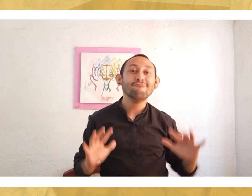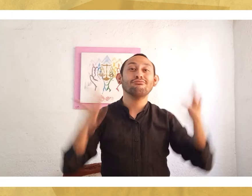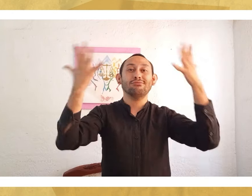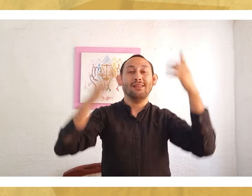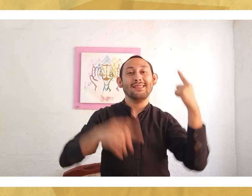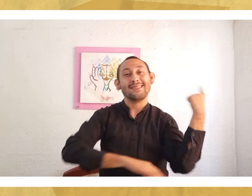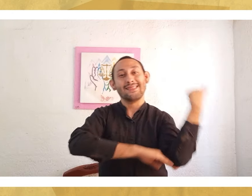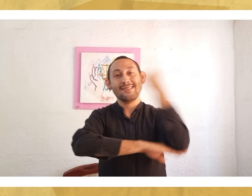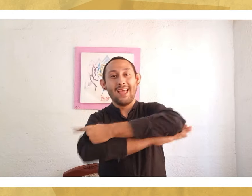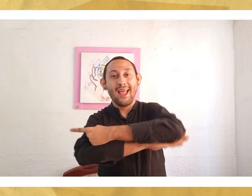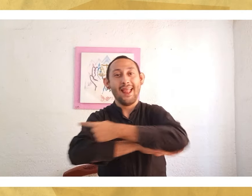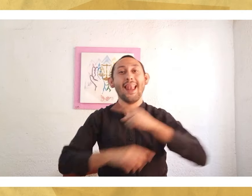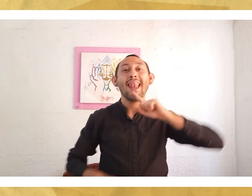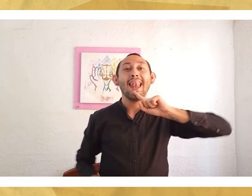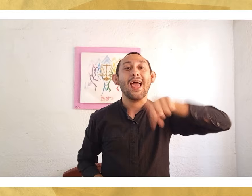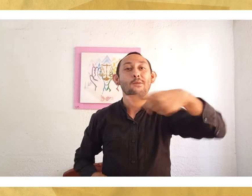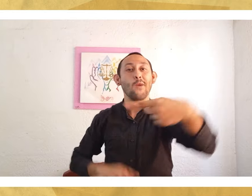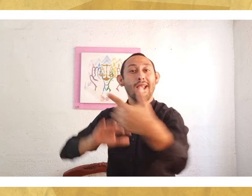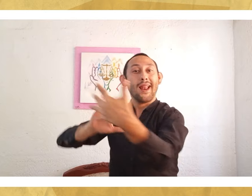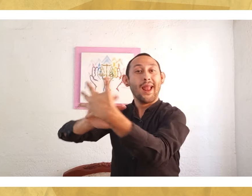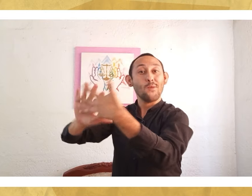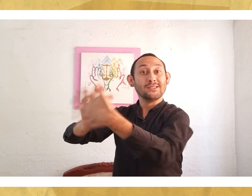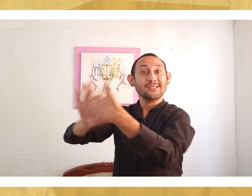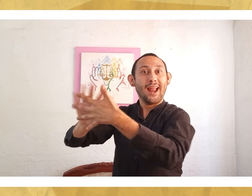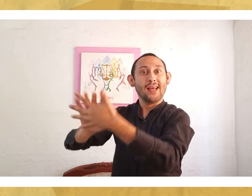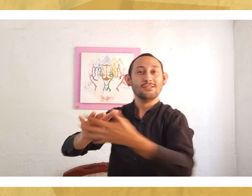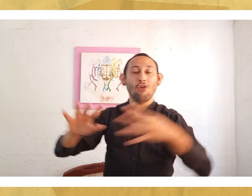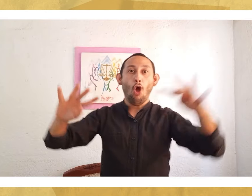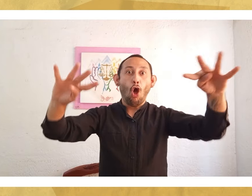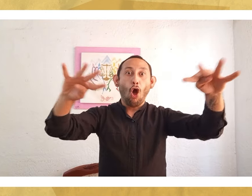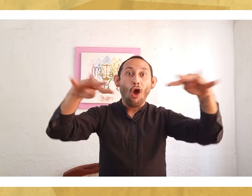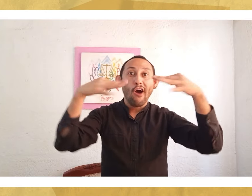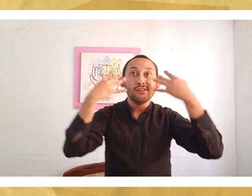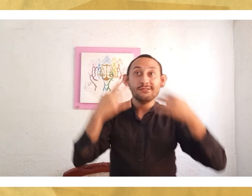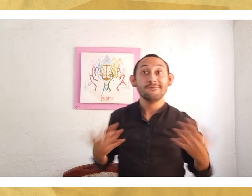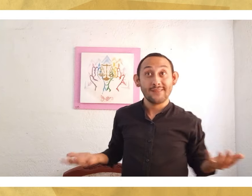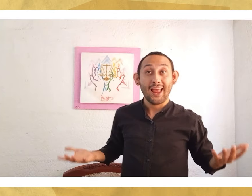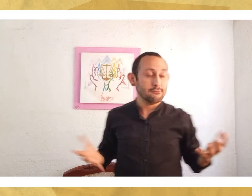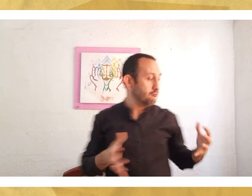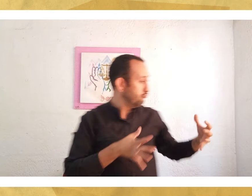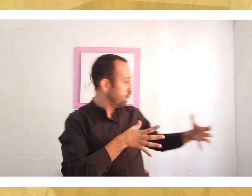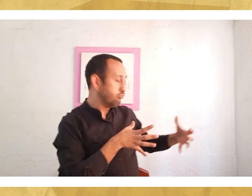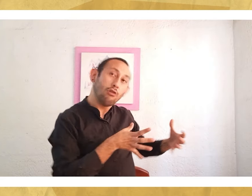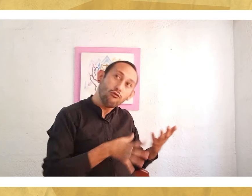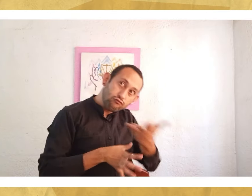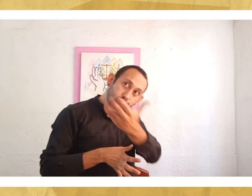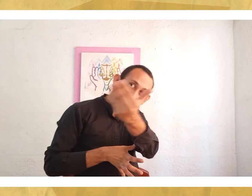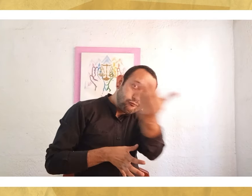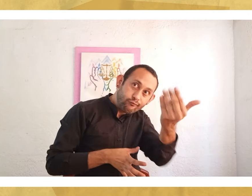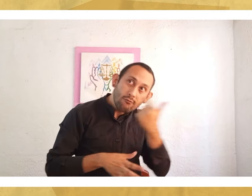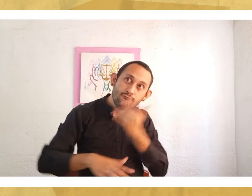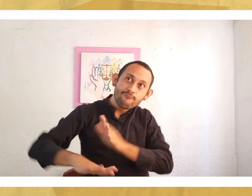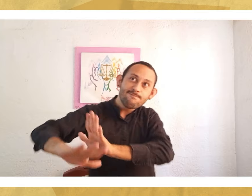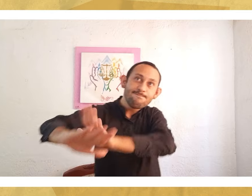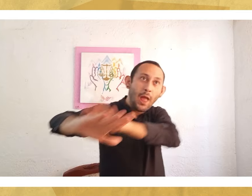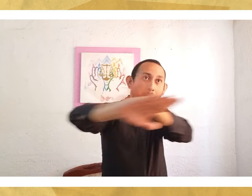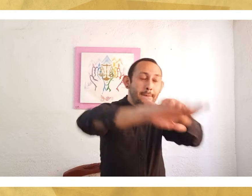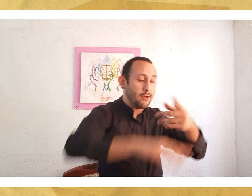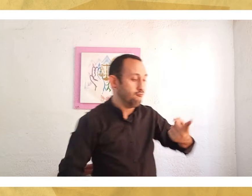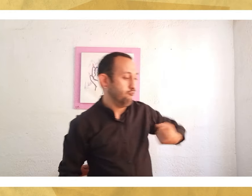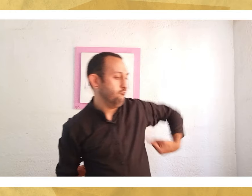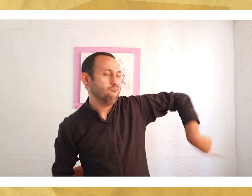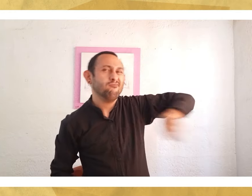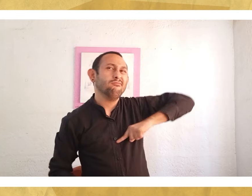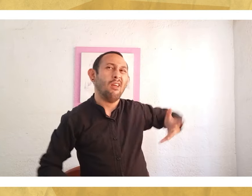la celebración del Día de la lengua de señas llamando su atención y exigiendo